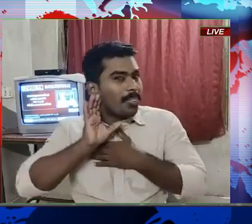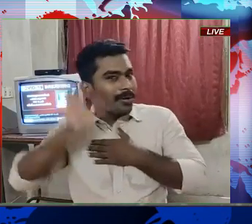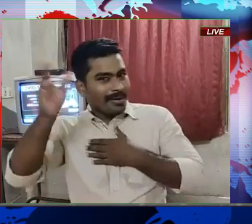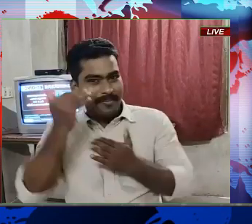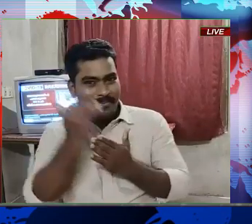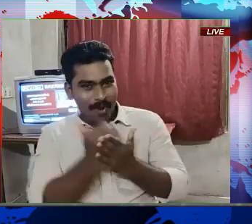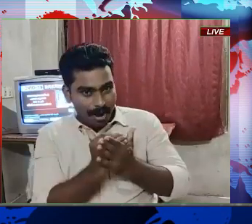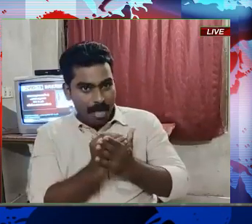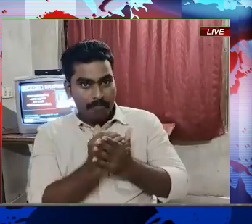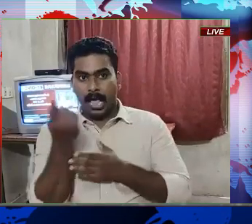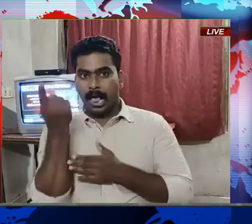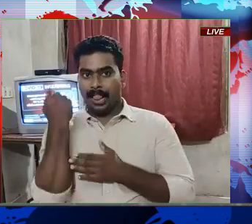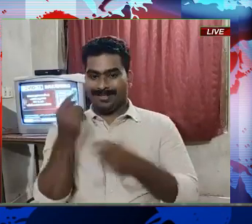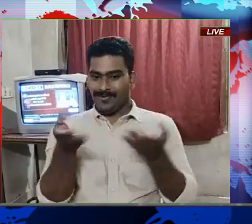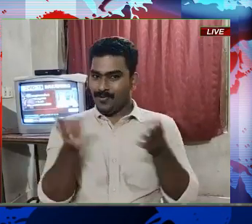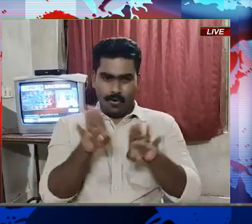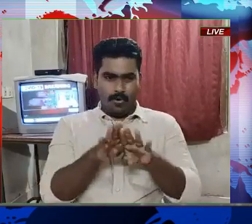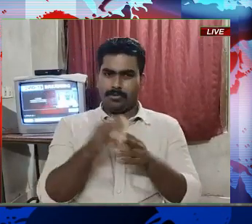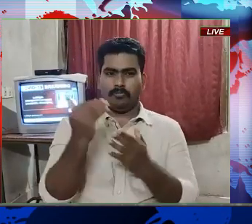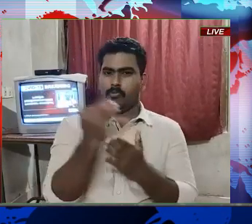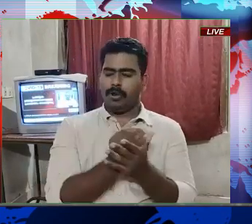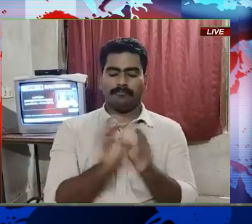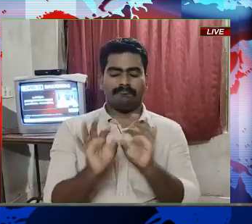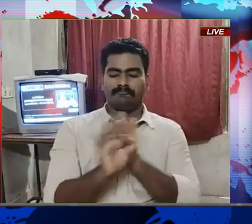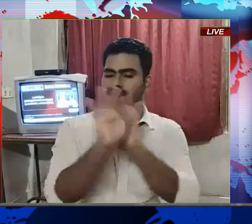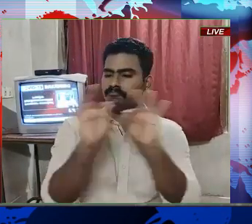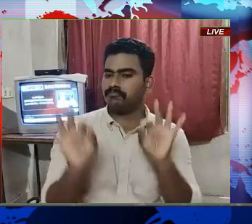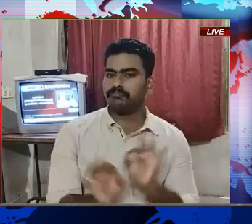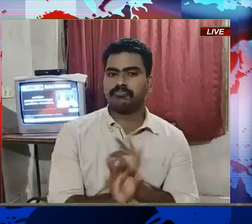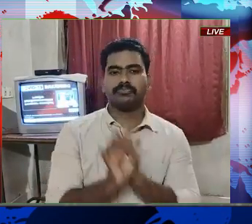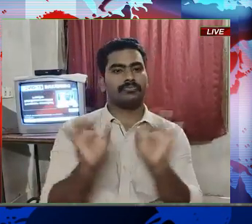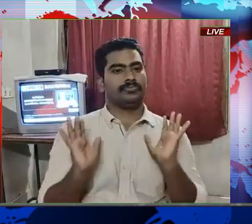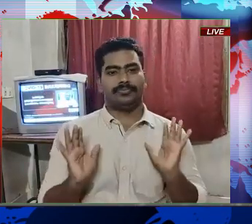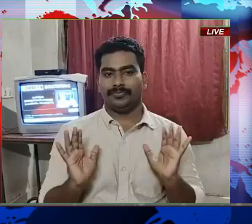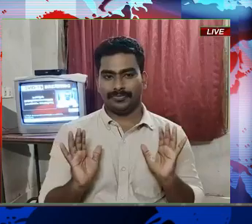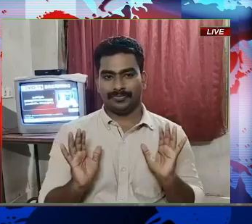BPCL തീരുമാനിച്ചിട്ടുണ്ട്.